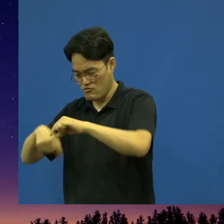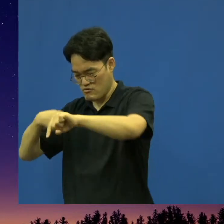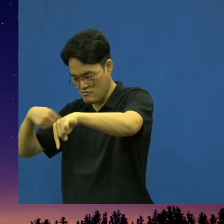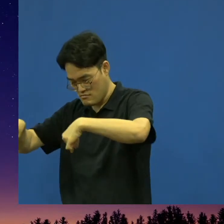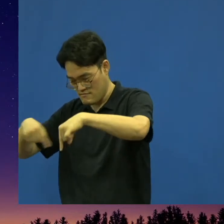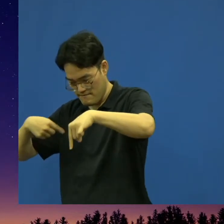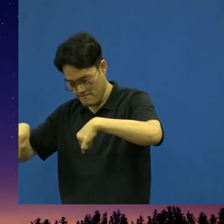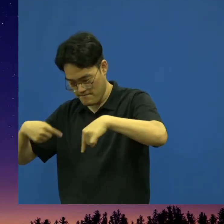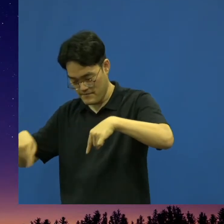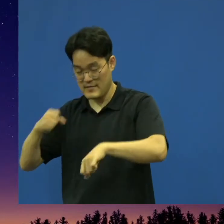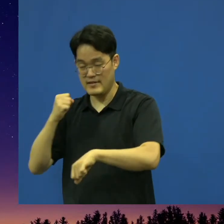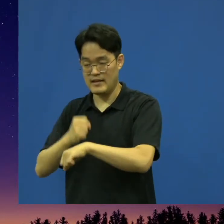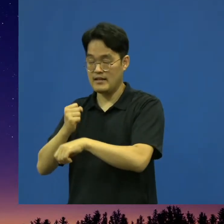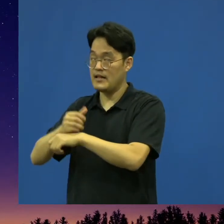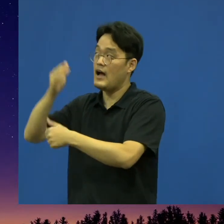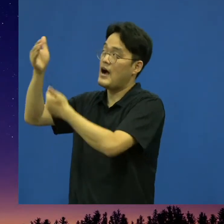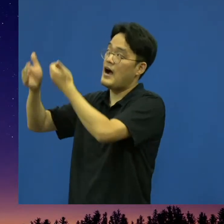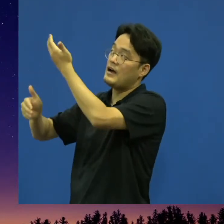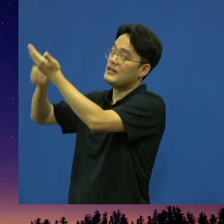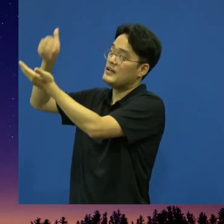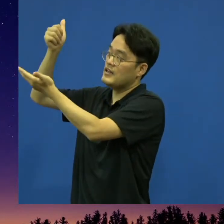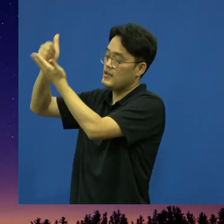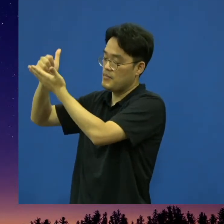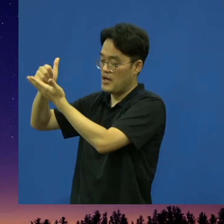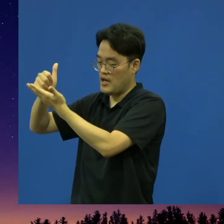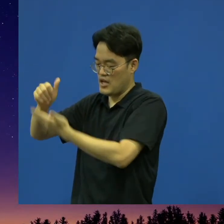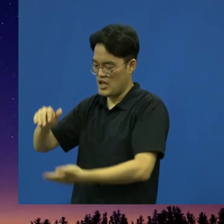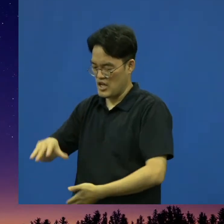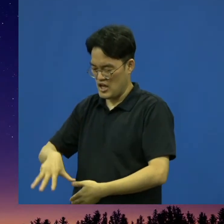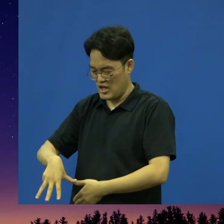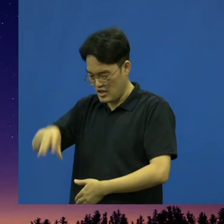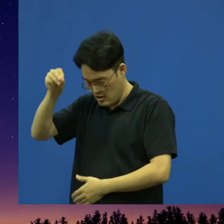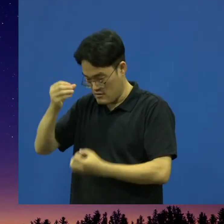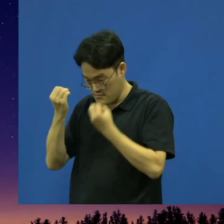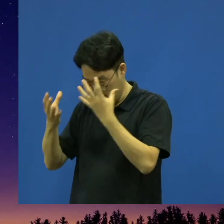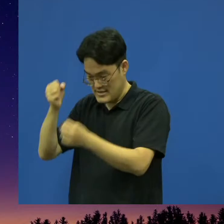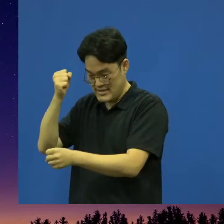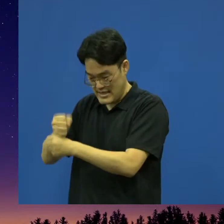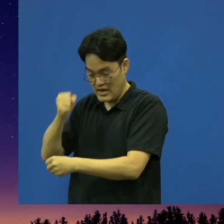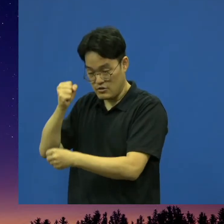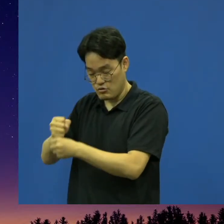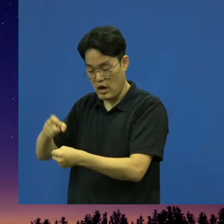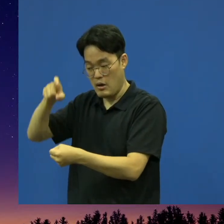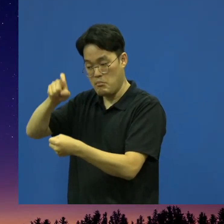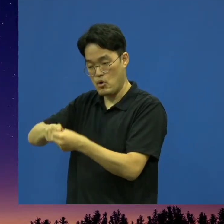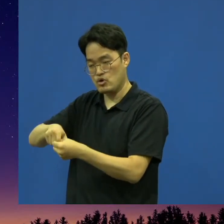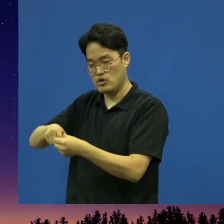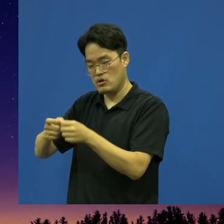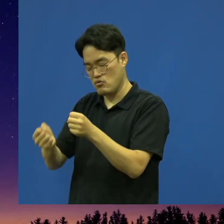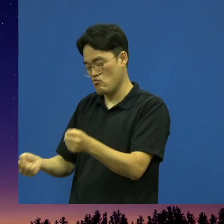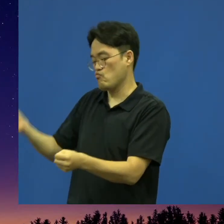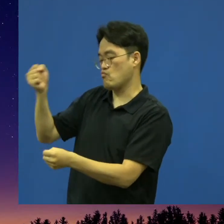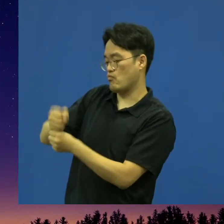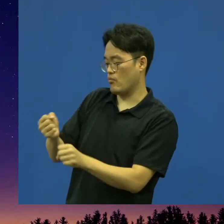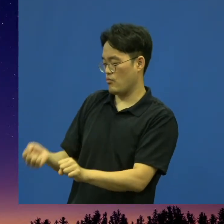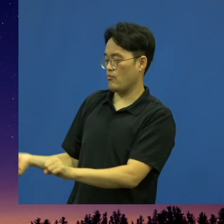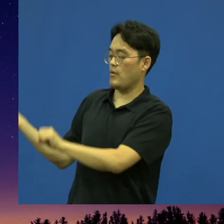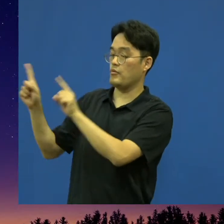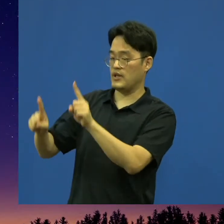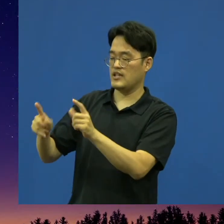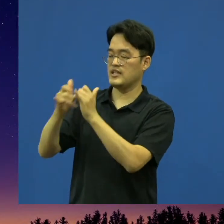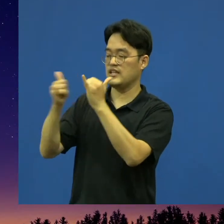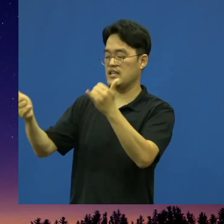통치하는 하나님의 창조의 목적이 회복되는 인자의 나라,